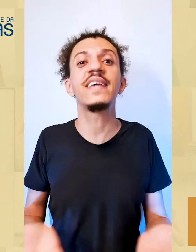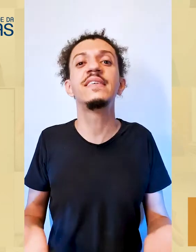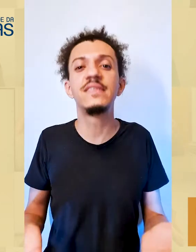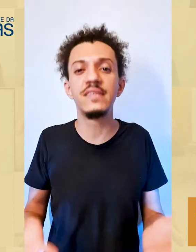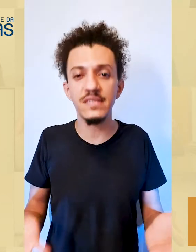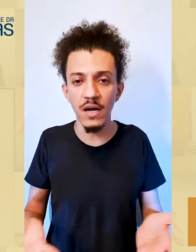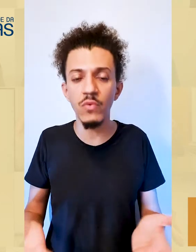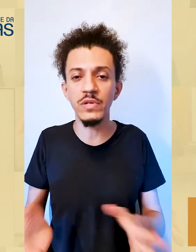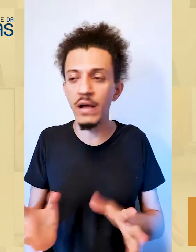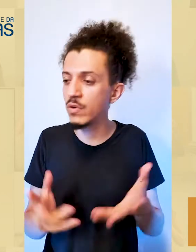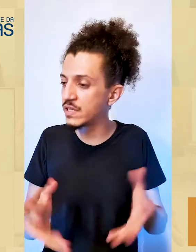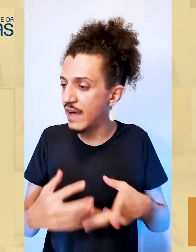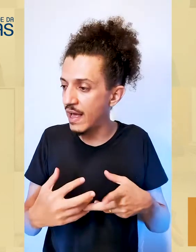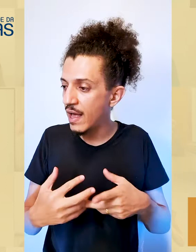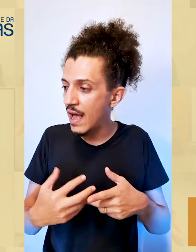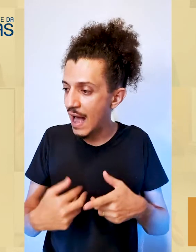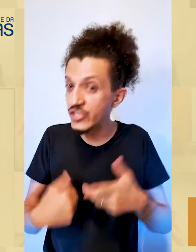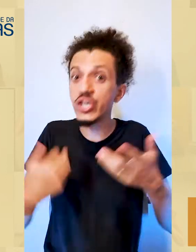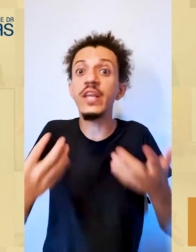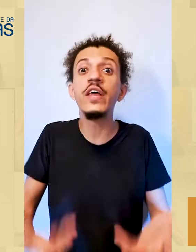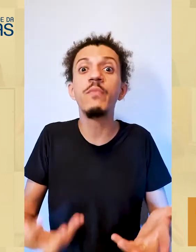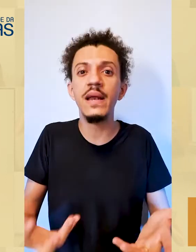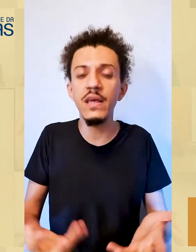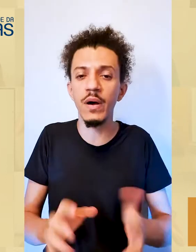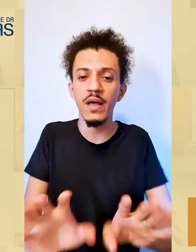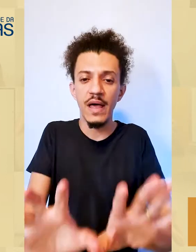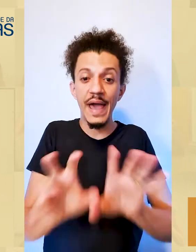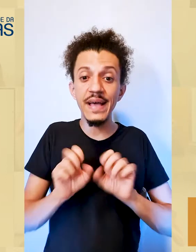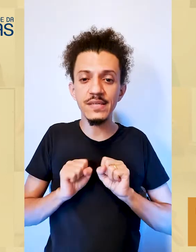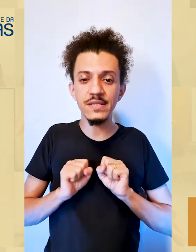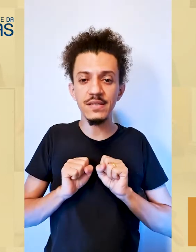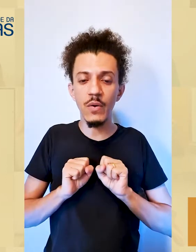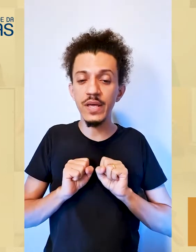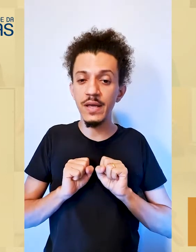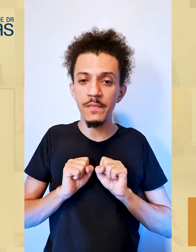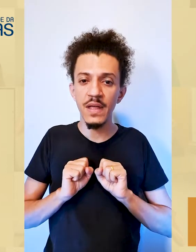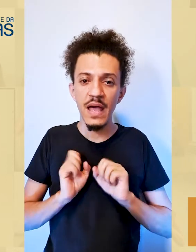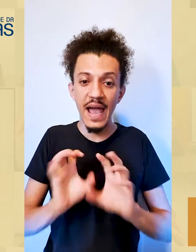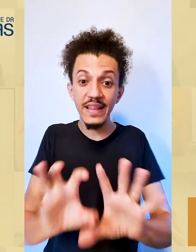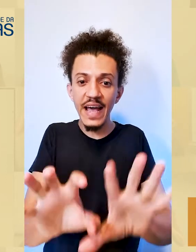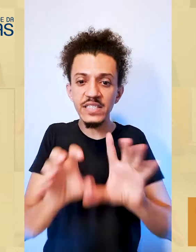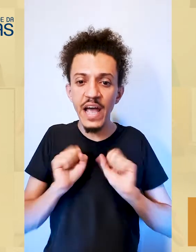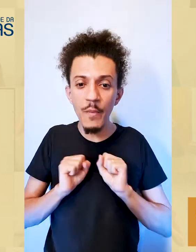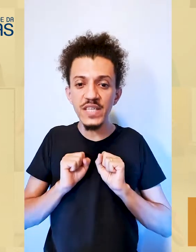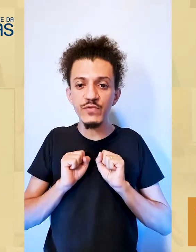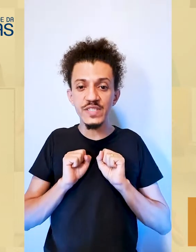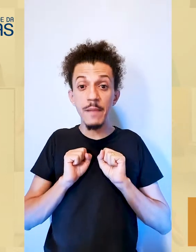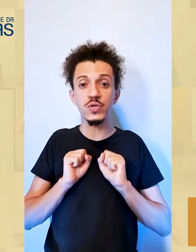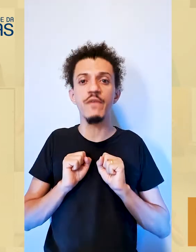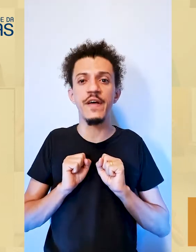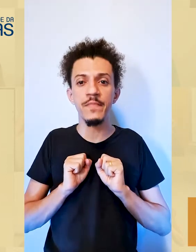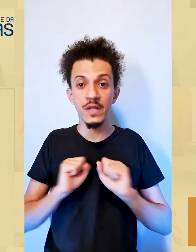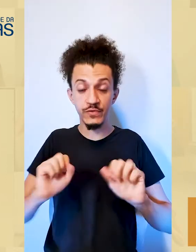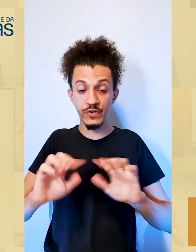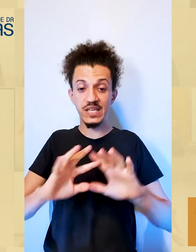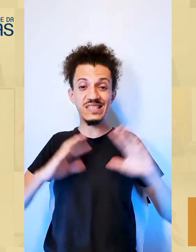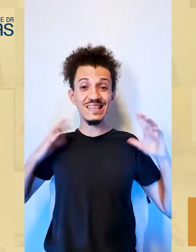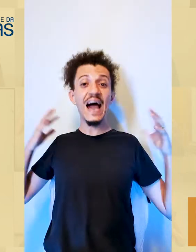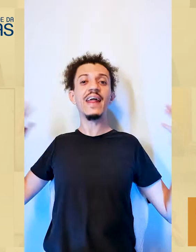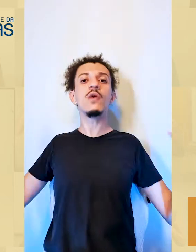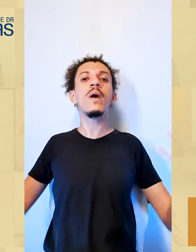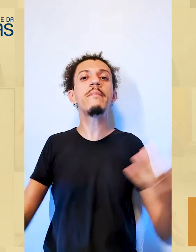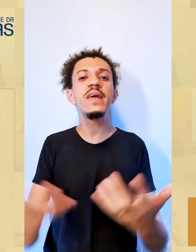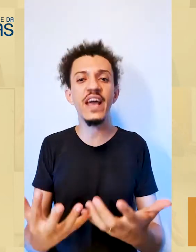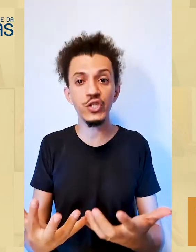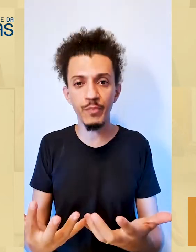de aquisição, né, quando você vai adquirir uma língua, é esse sinal aqui. É a ideia de realmente você absorver, de você